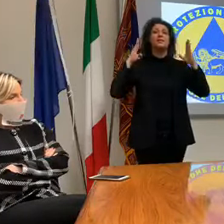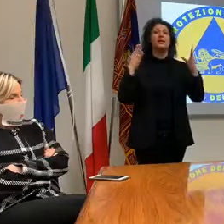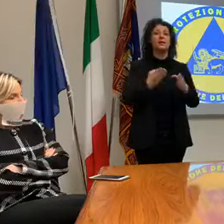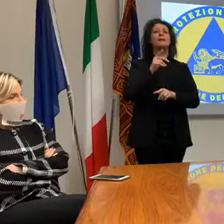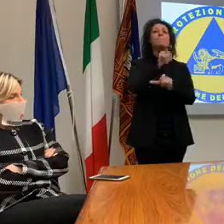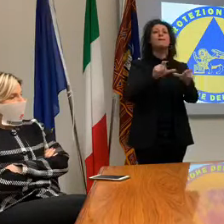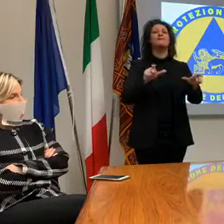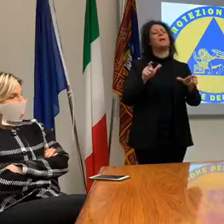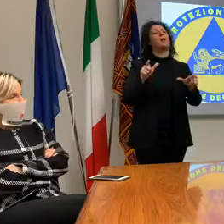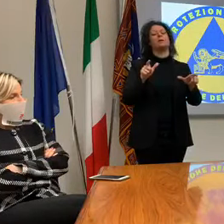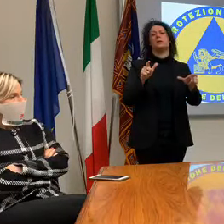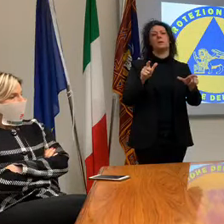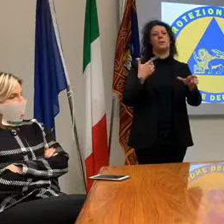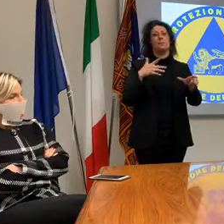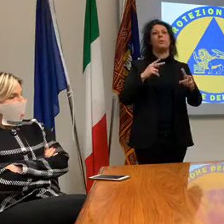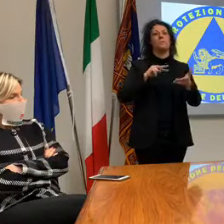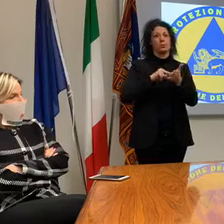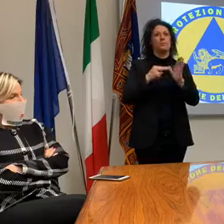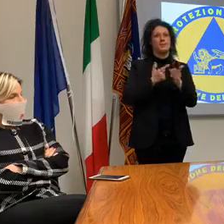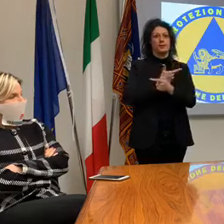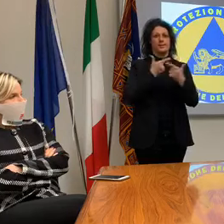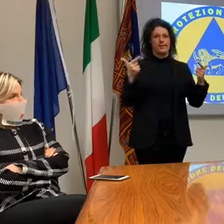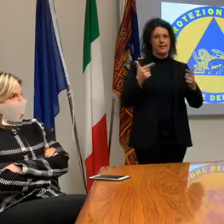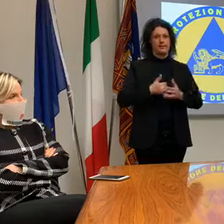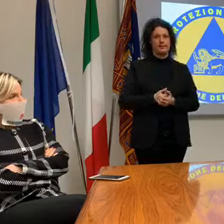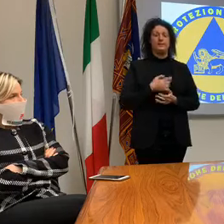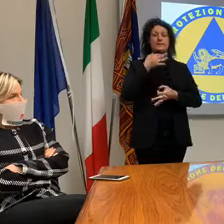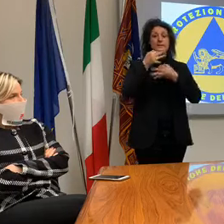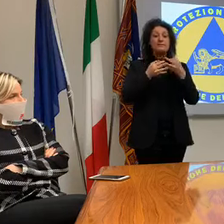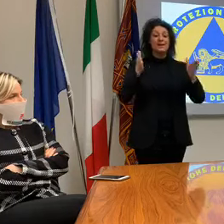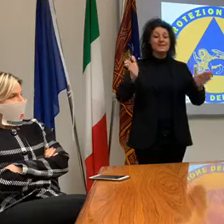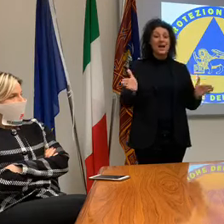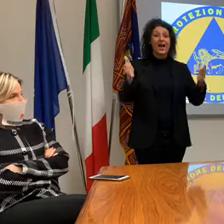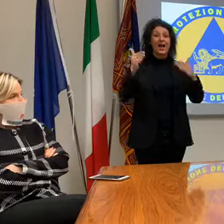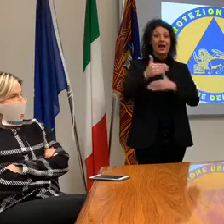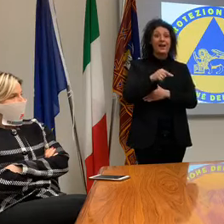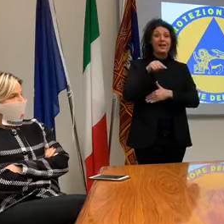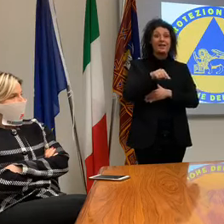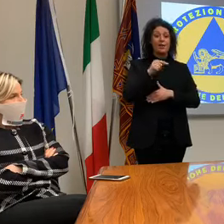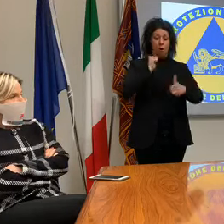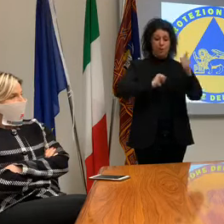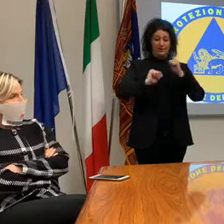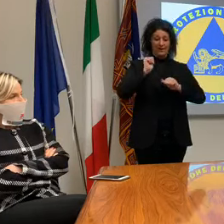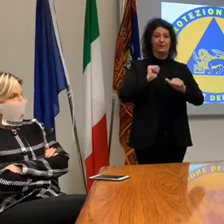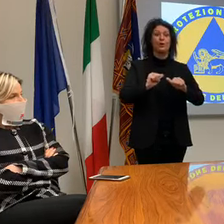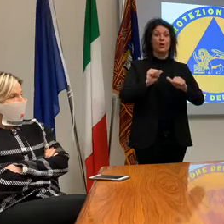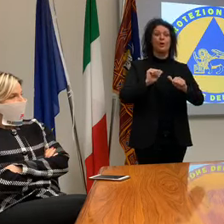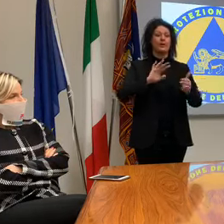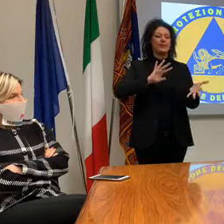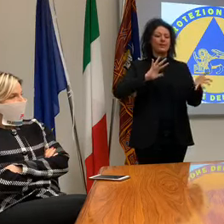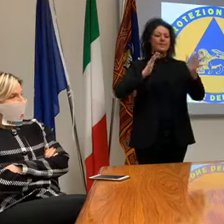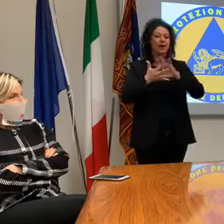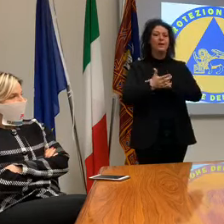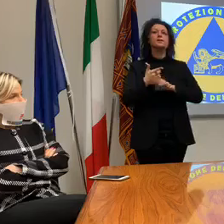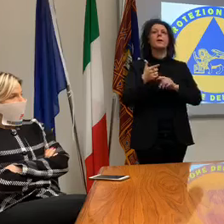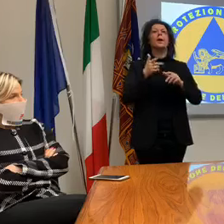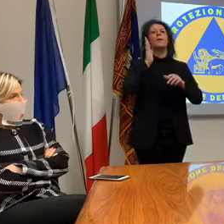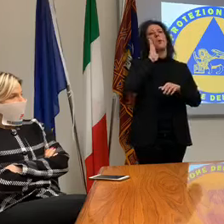sale operatorie, per chi ancora non l'avesse capito, mettiamo letti con respiratori che abbiamo comprato e